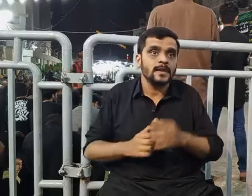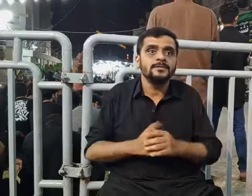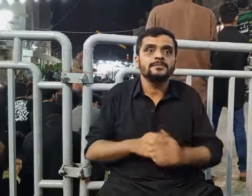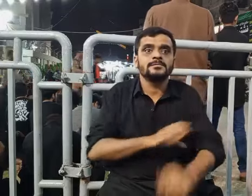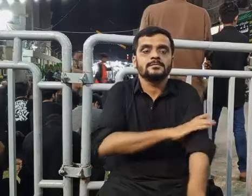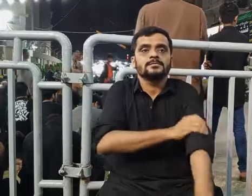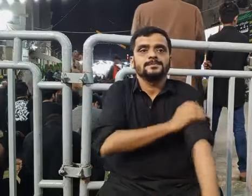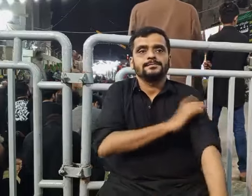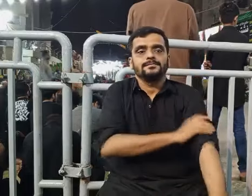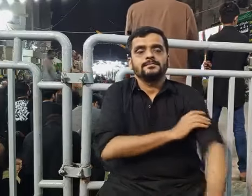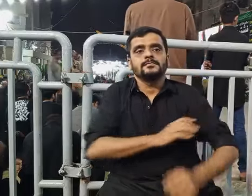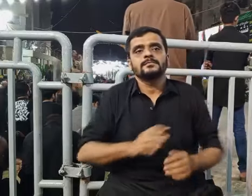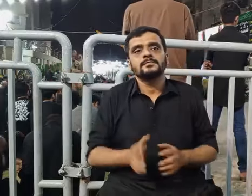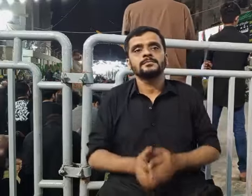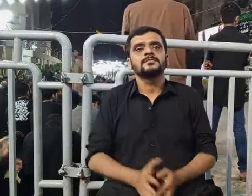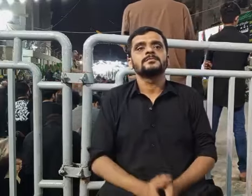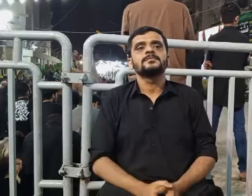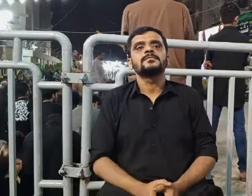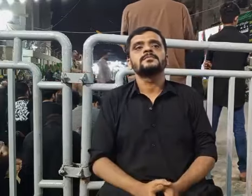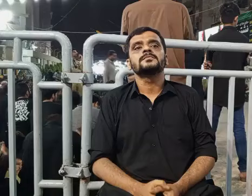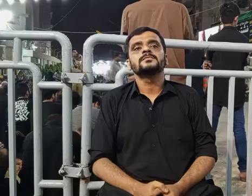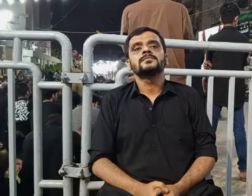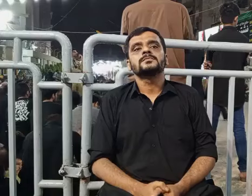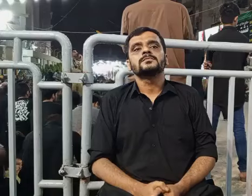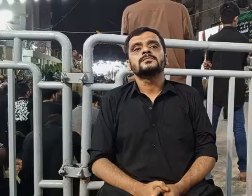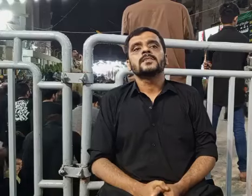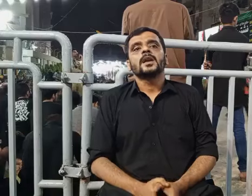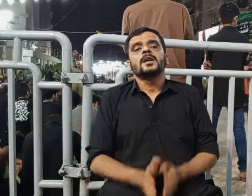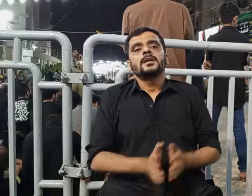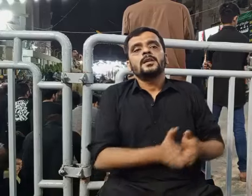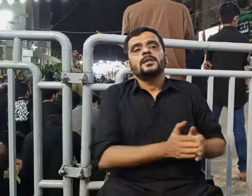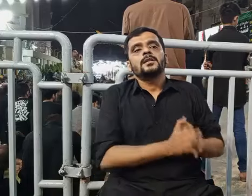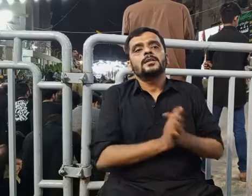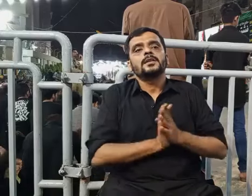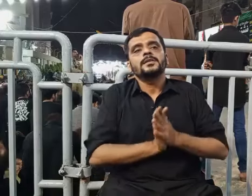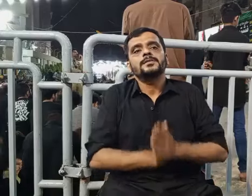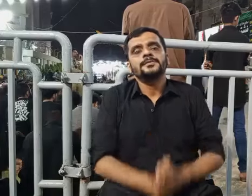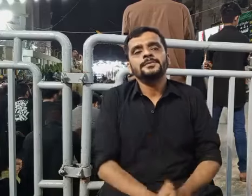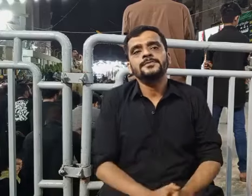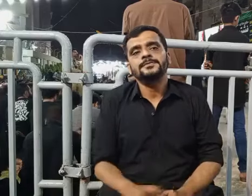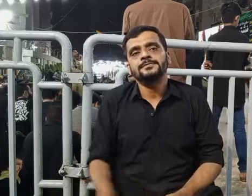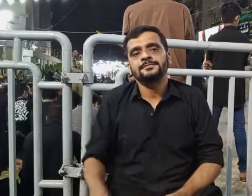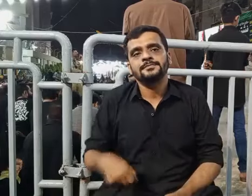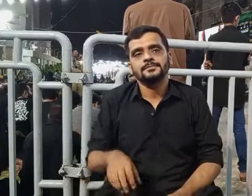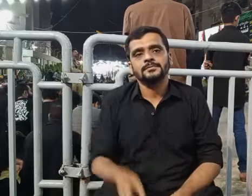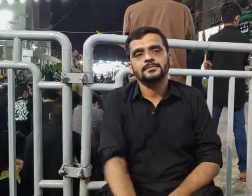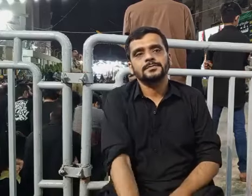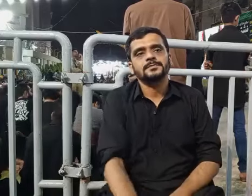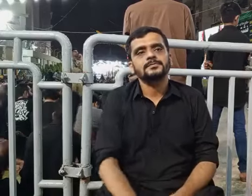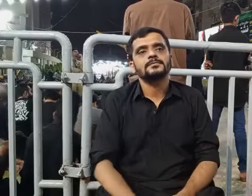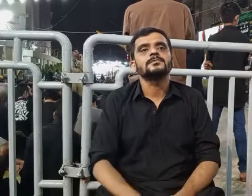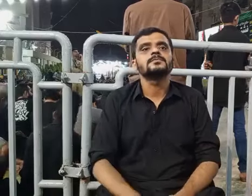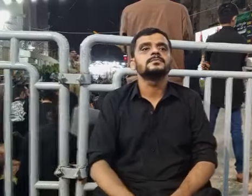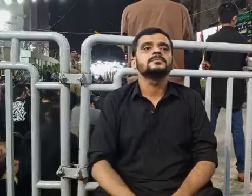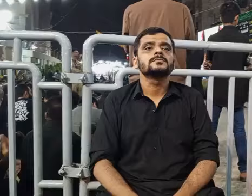شہزادہ قاسم، شہادت بھی مبارک، لیکن سنت فاطمہ زہرا بھی مبارک، اس لیے کہ جیسے زہرا کا پہلو